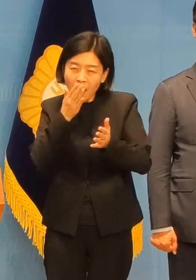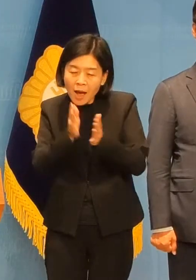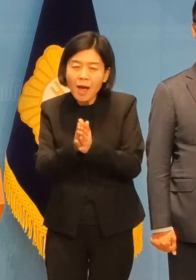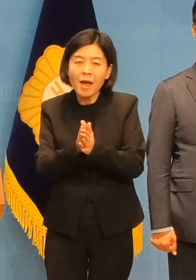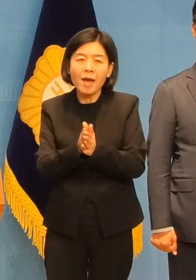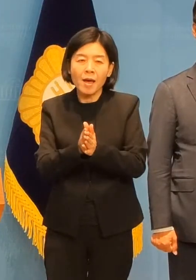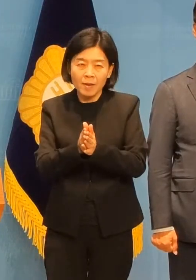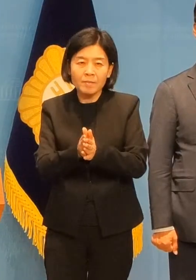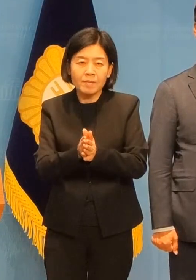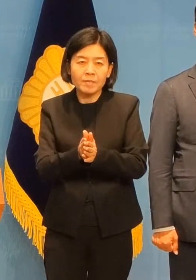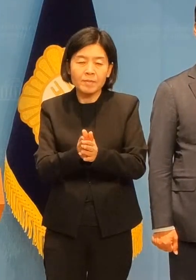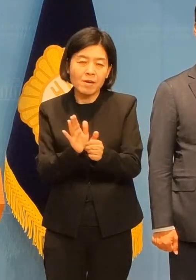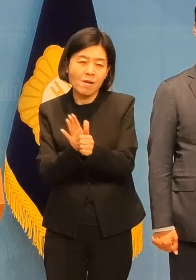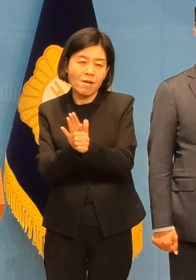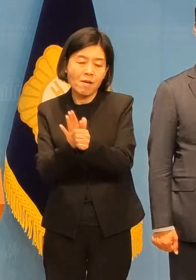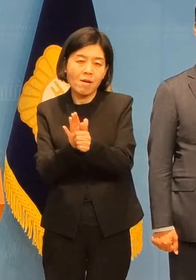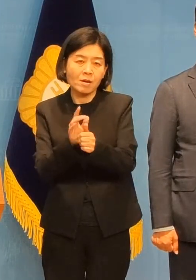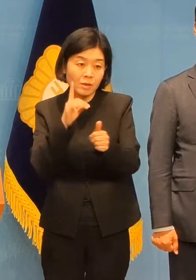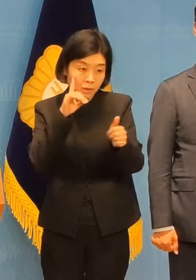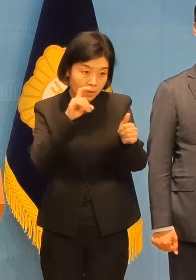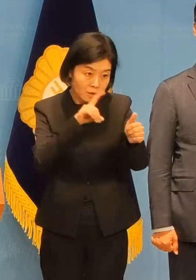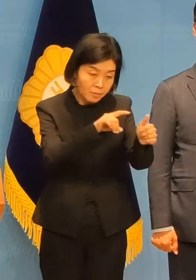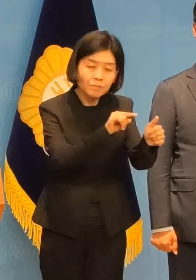혐의를 받고 있는 자입니다.